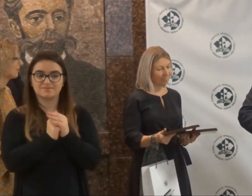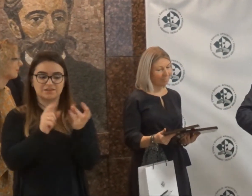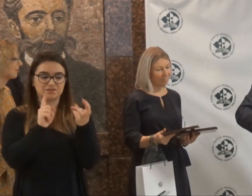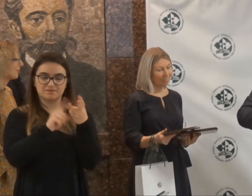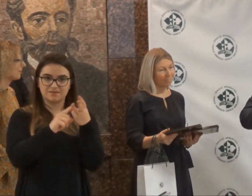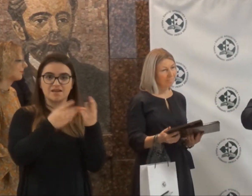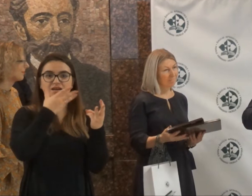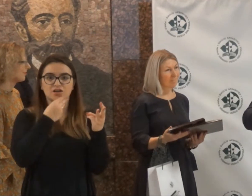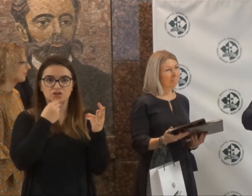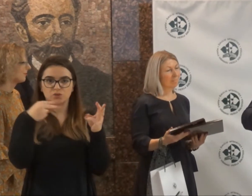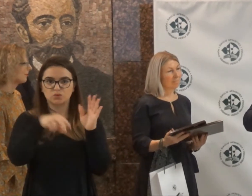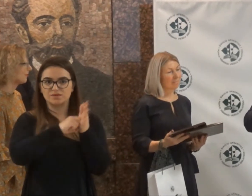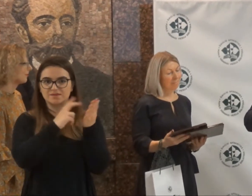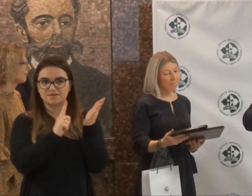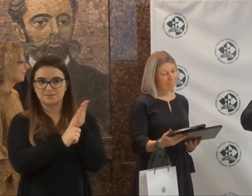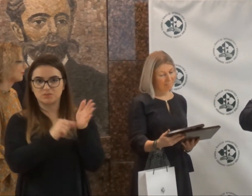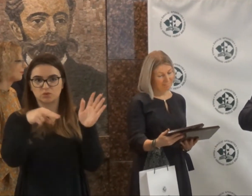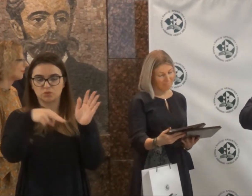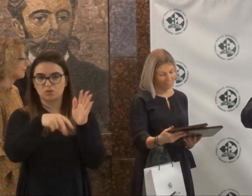gražiausios